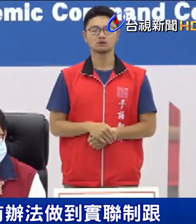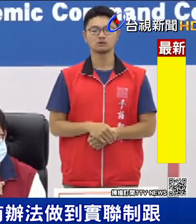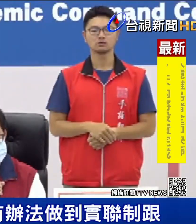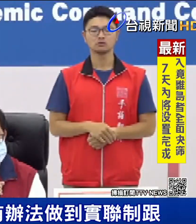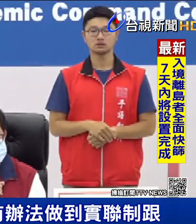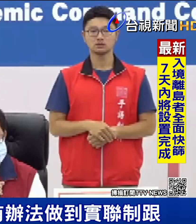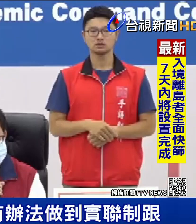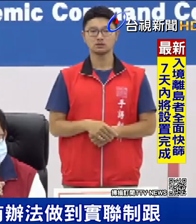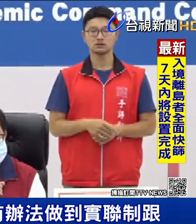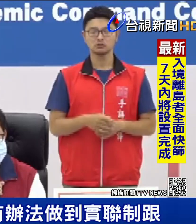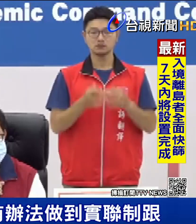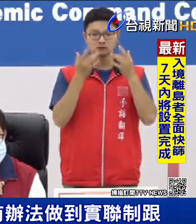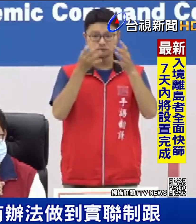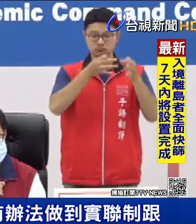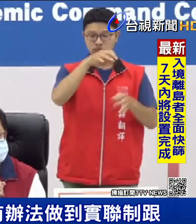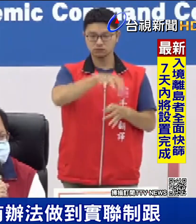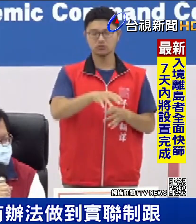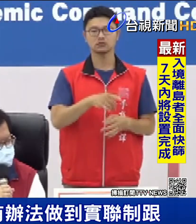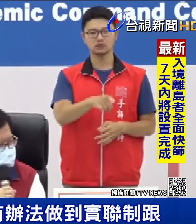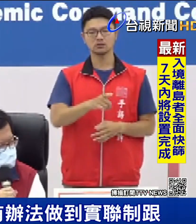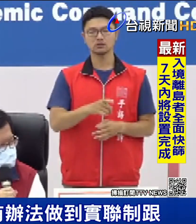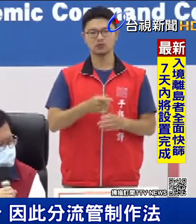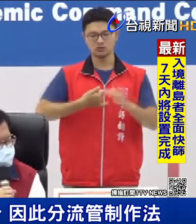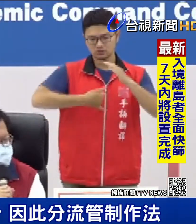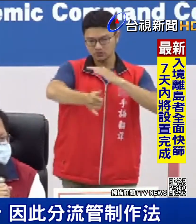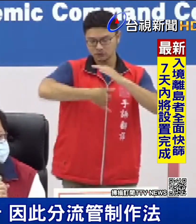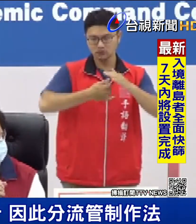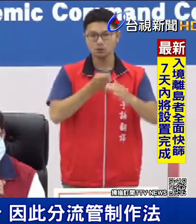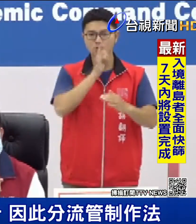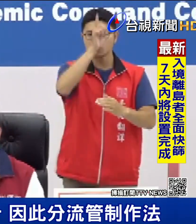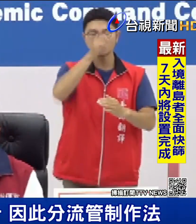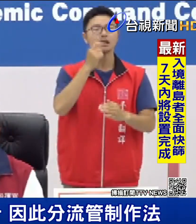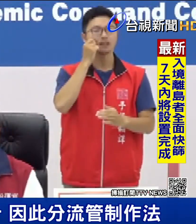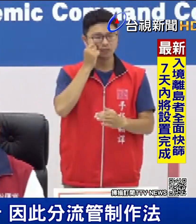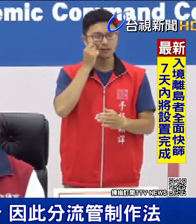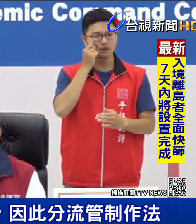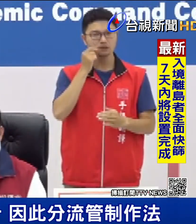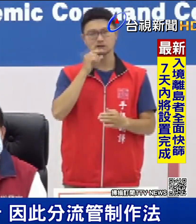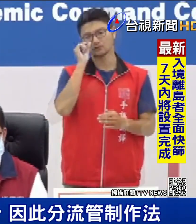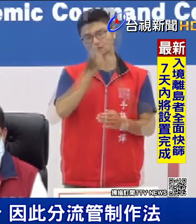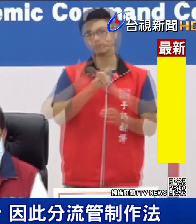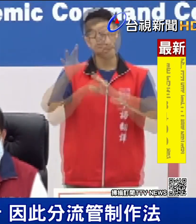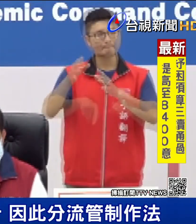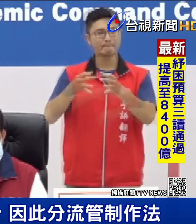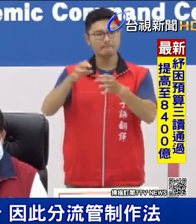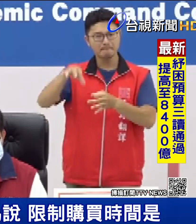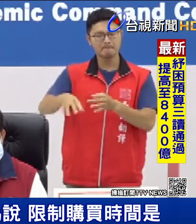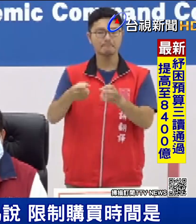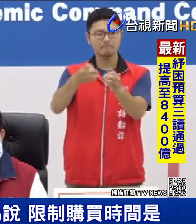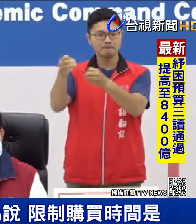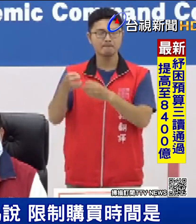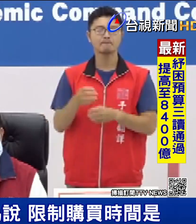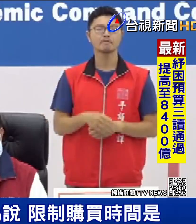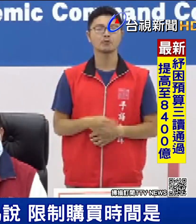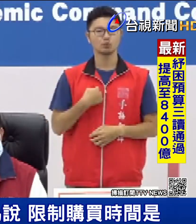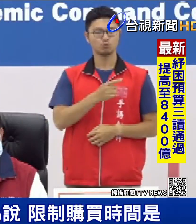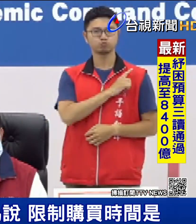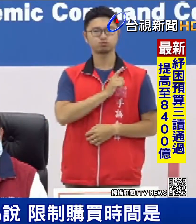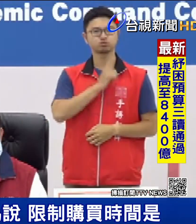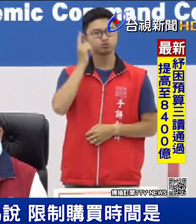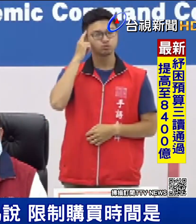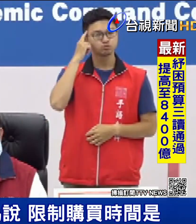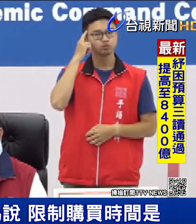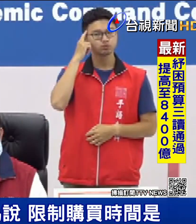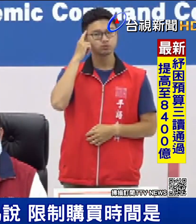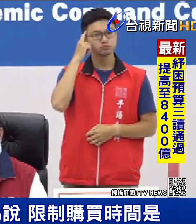到十连制跟单一出口的设计，那因此分流管制的做法，我个人是认为说。